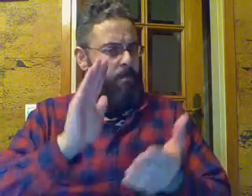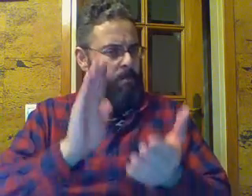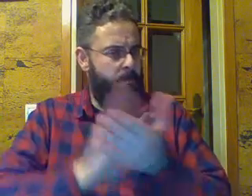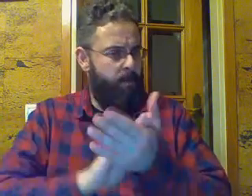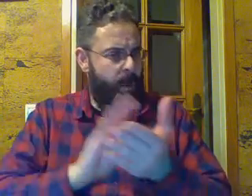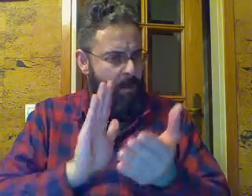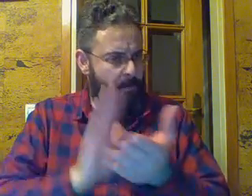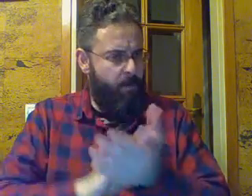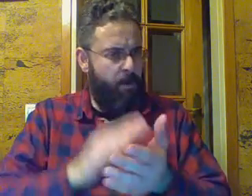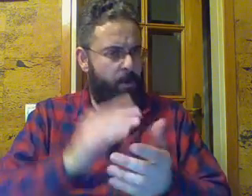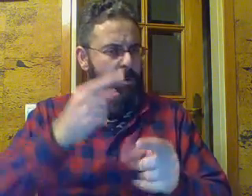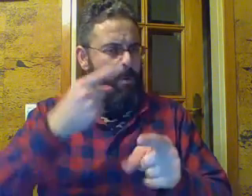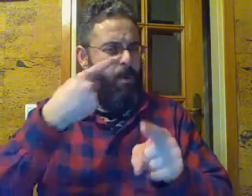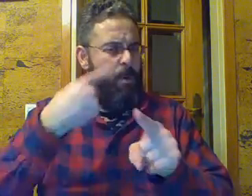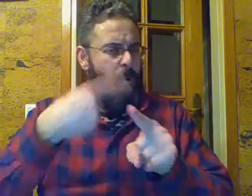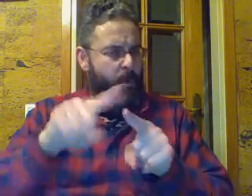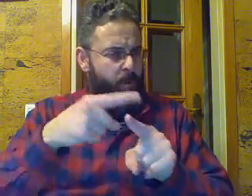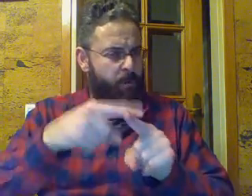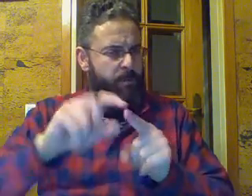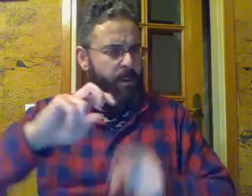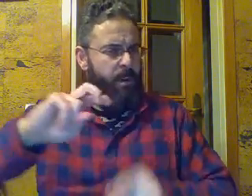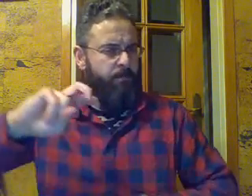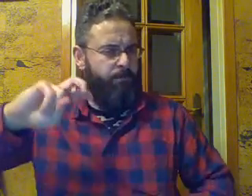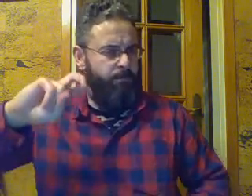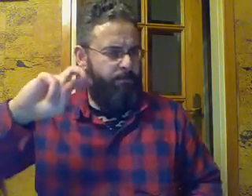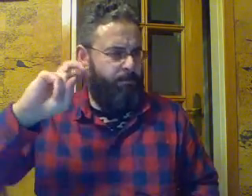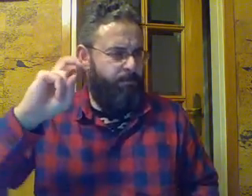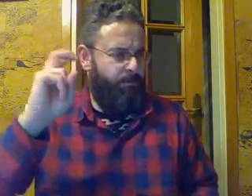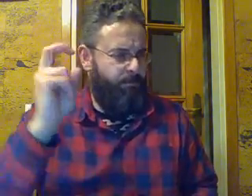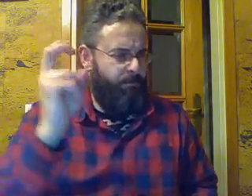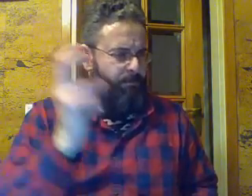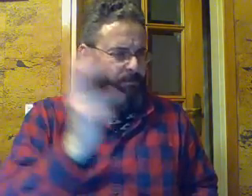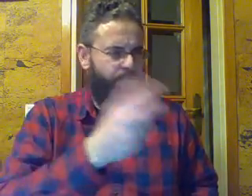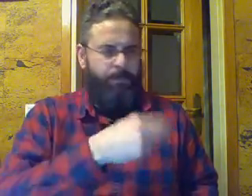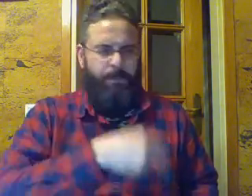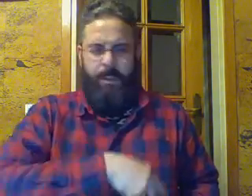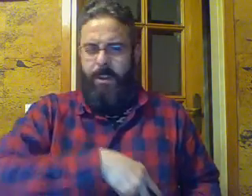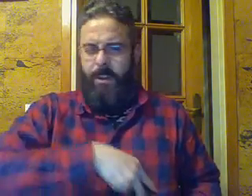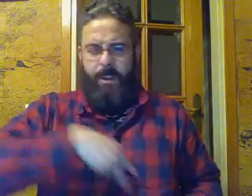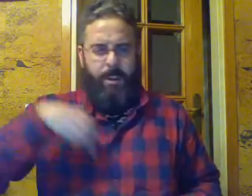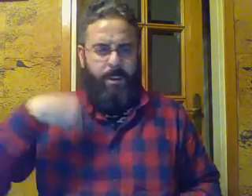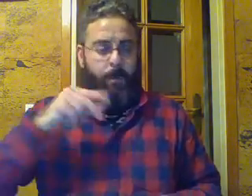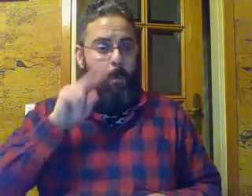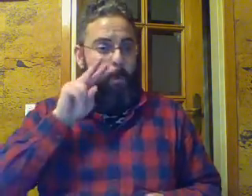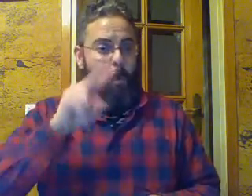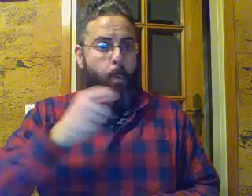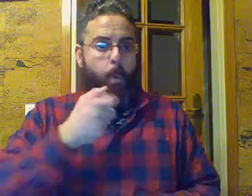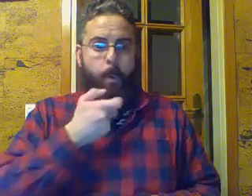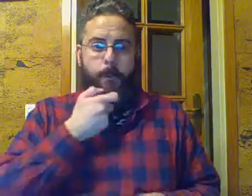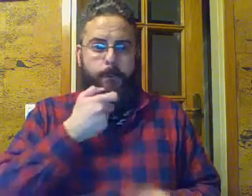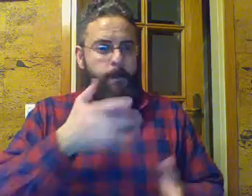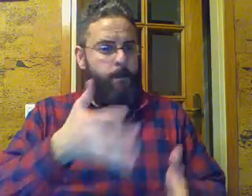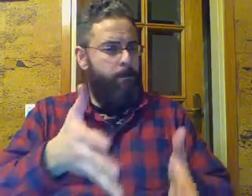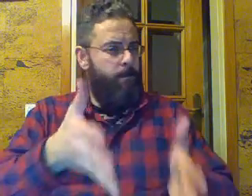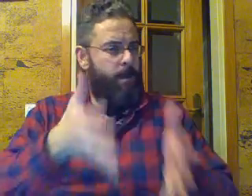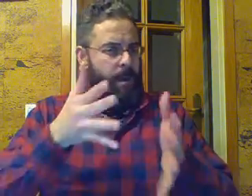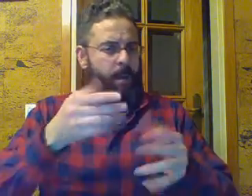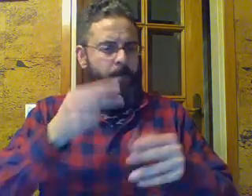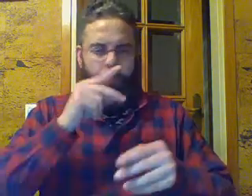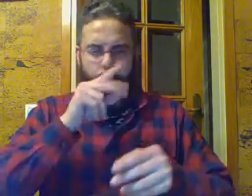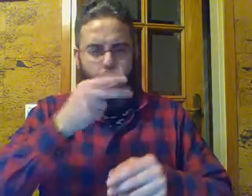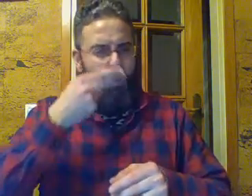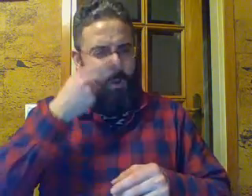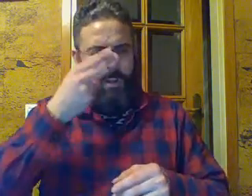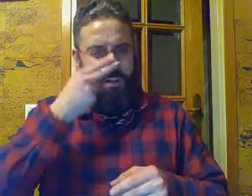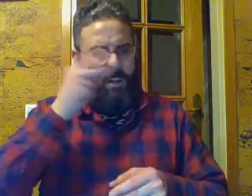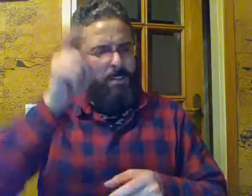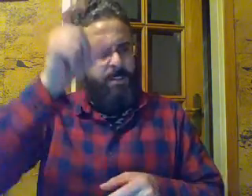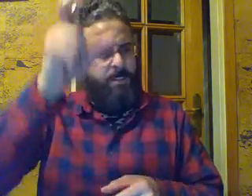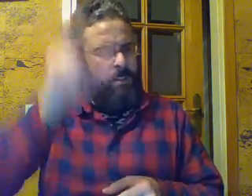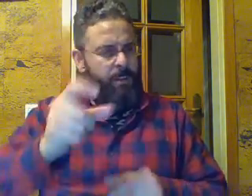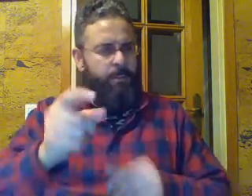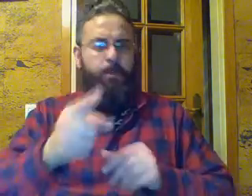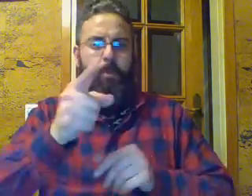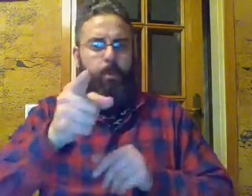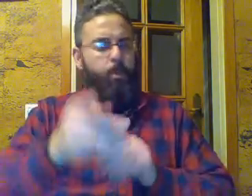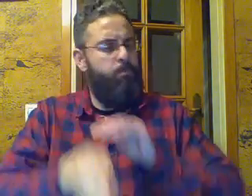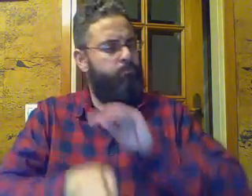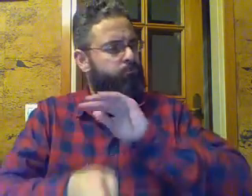sabiendo desactivar el plan del Málaga en este partido, en el que se ha puesto por delante a los 15 de la primera parte y de momento está sirviendo el segundo en